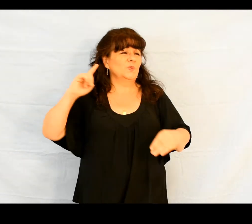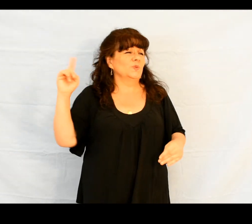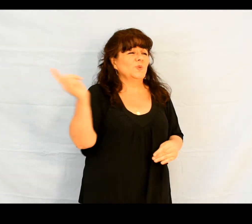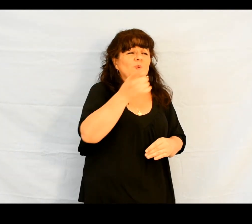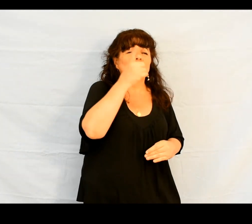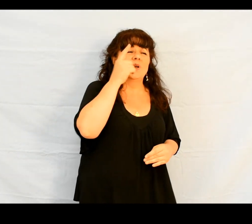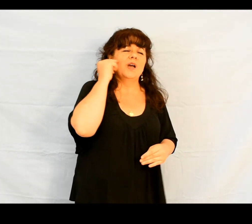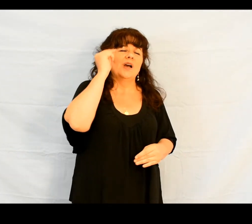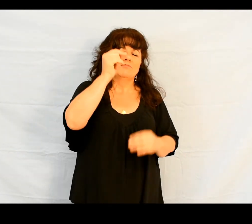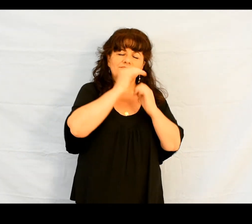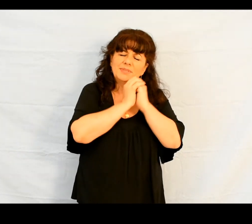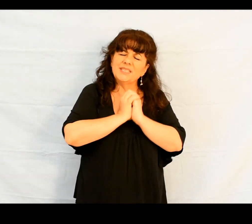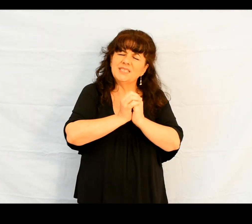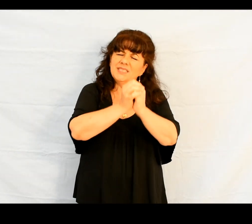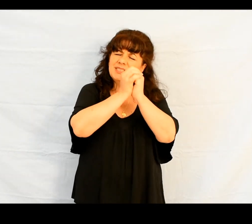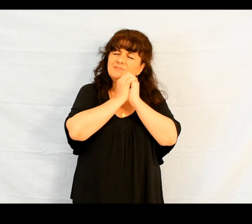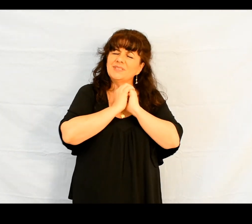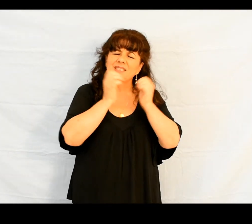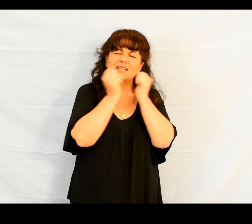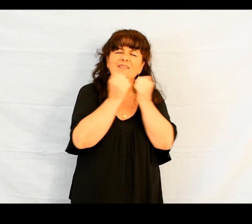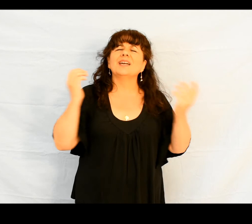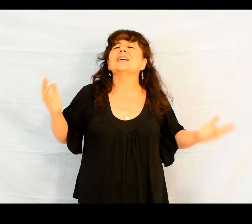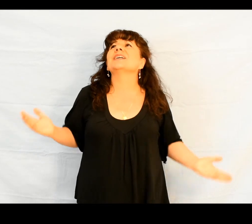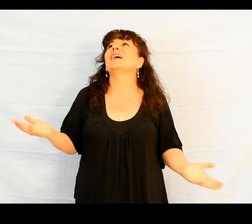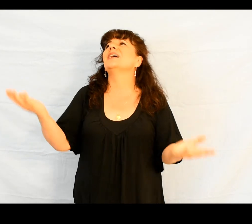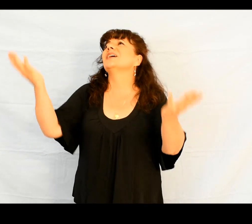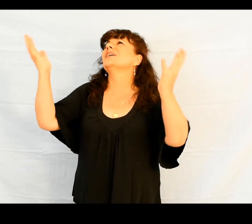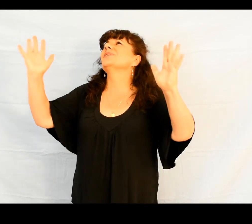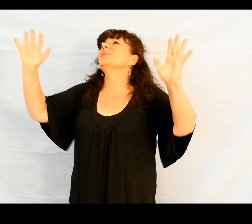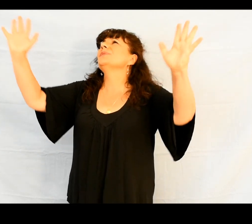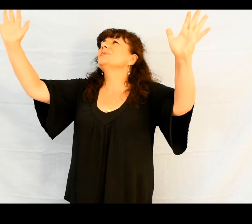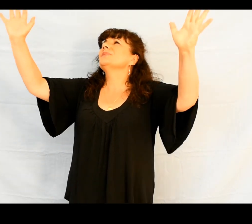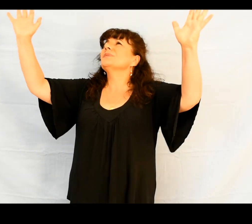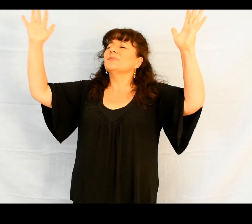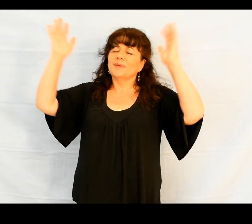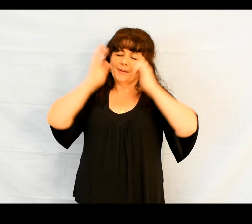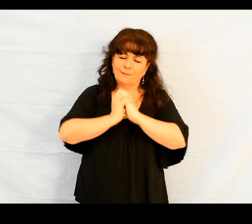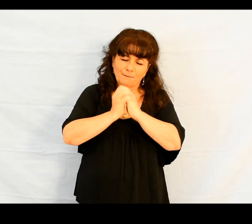les mains saintement, sans colère ni dispute,